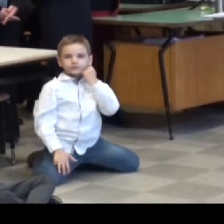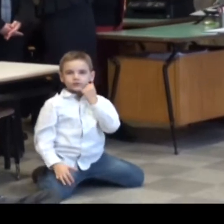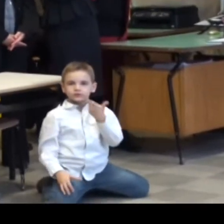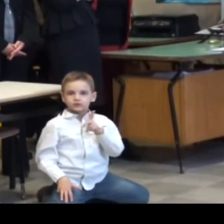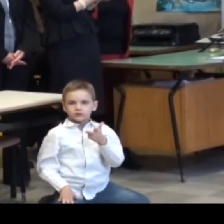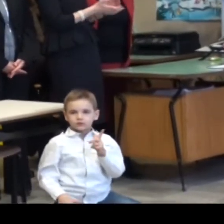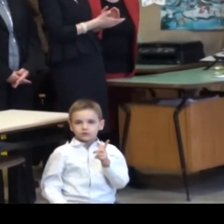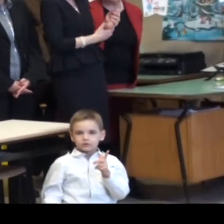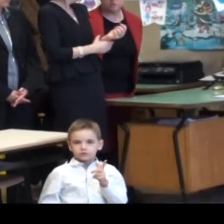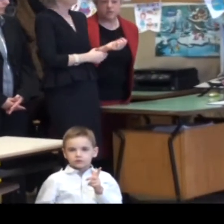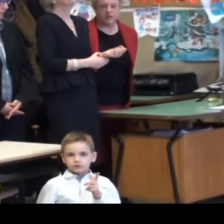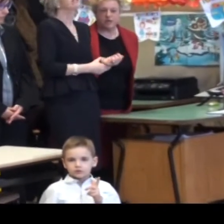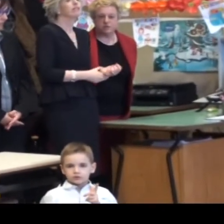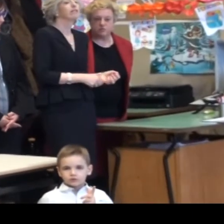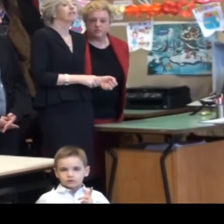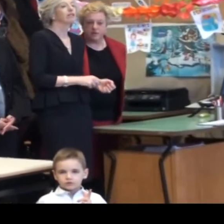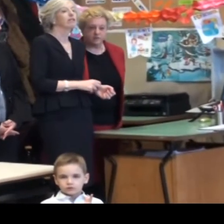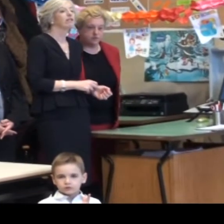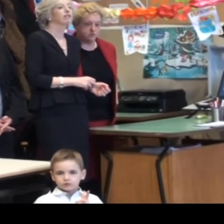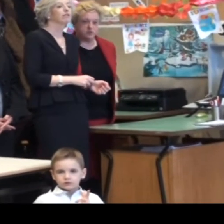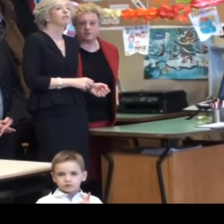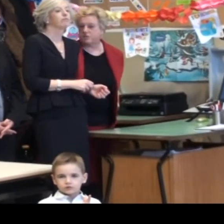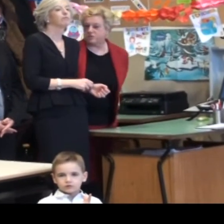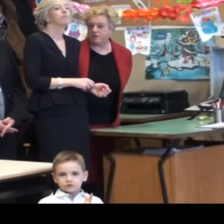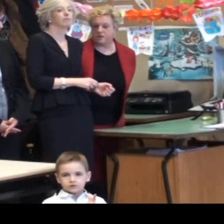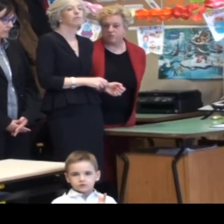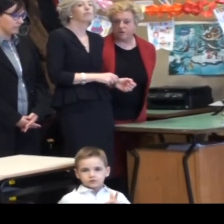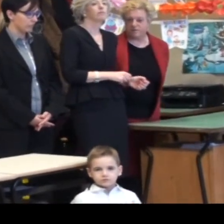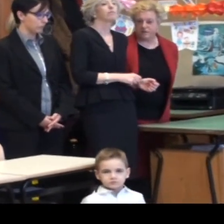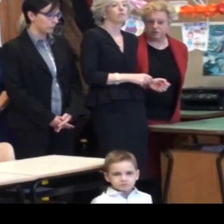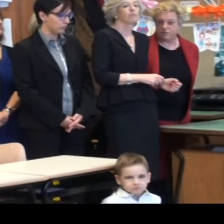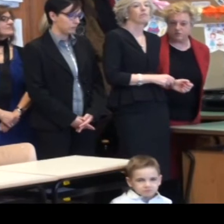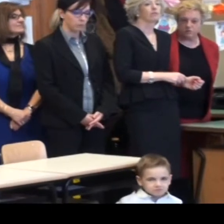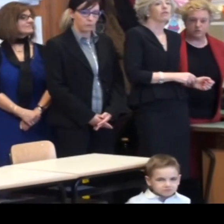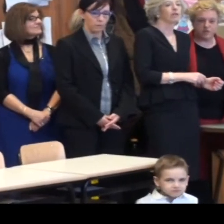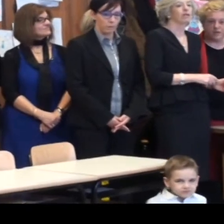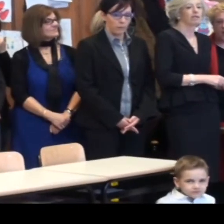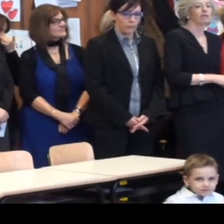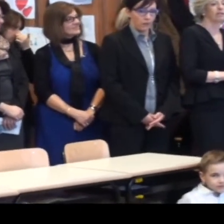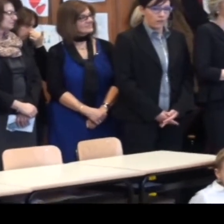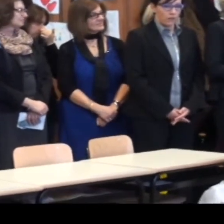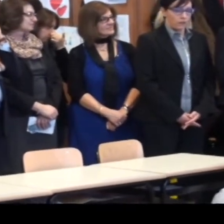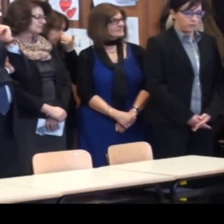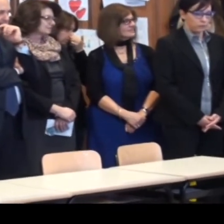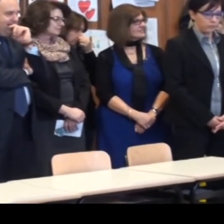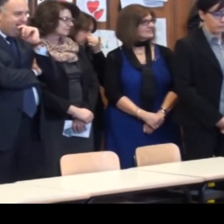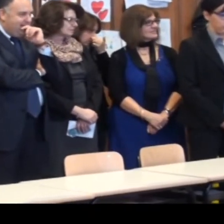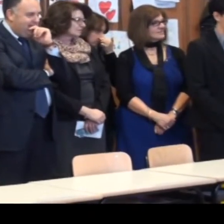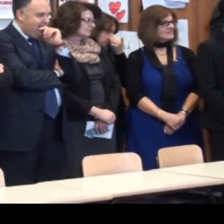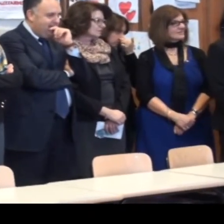lavoro l'iniziativa infatti vuole sostenere tutte quelle realtà e centri didattici specializzati